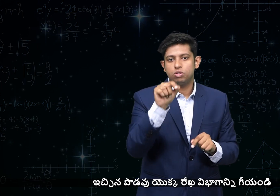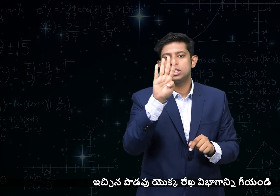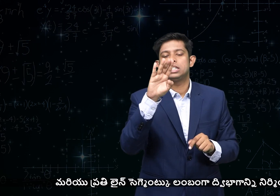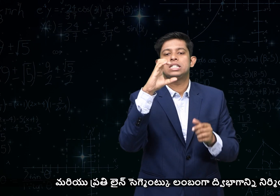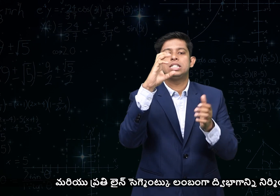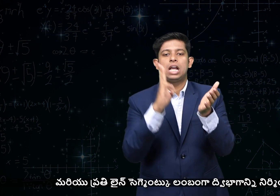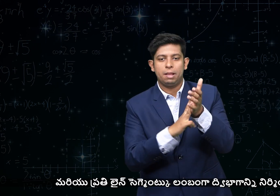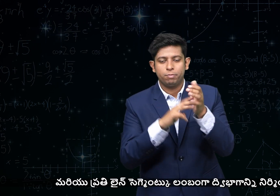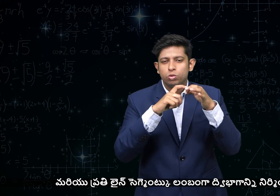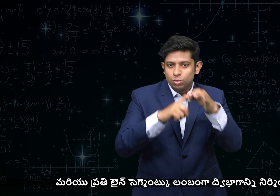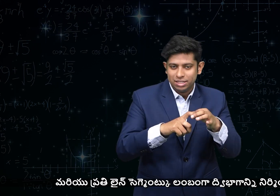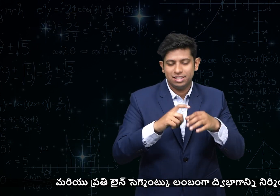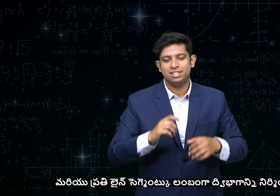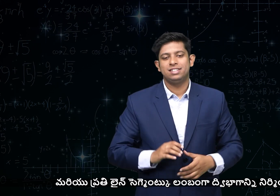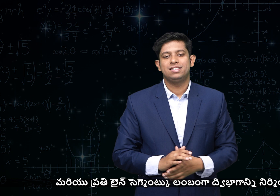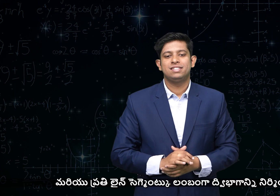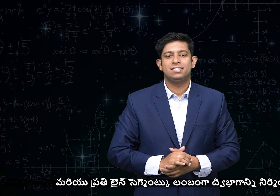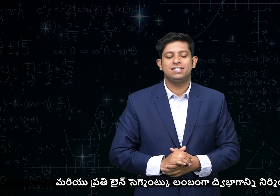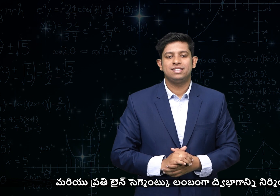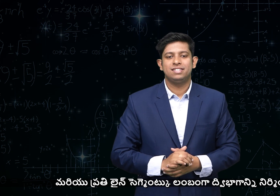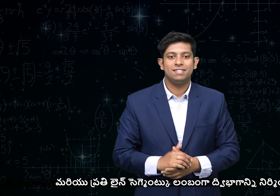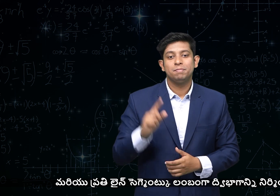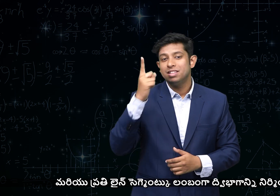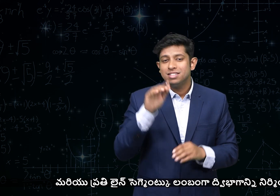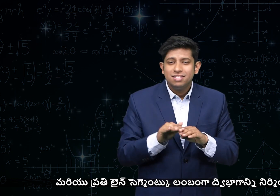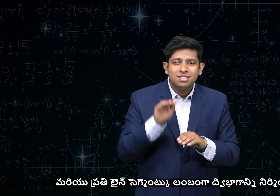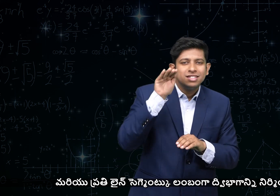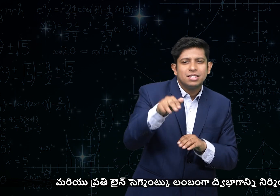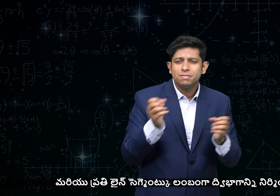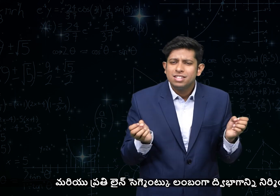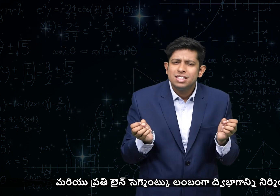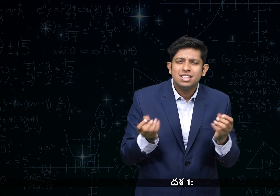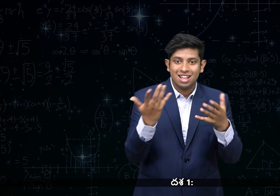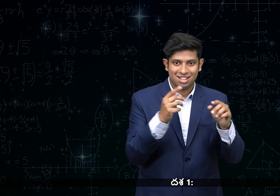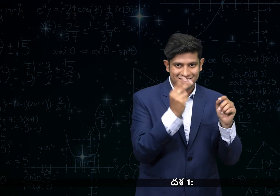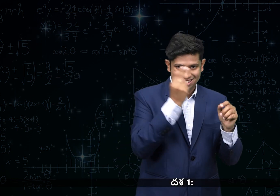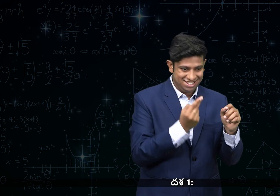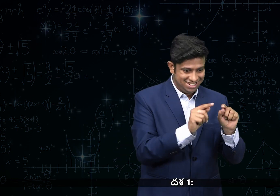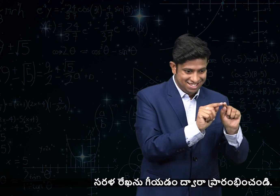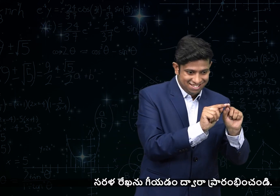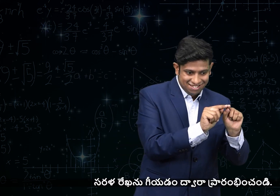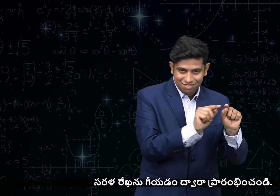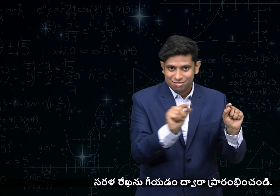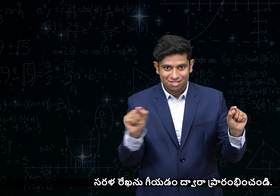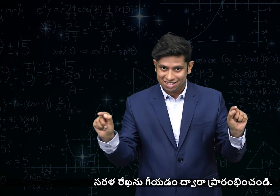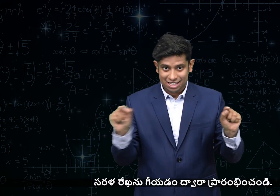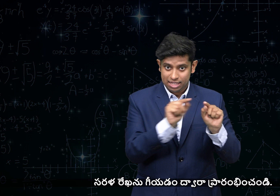గీయండి మరియు ప్రతి లైన్ సెగ్మెంట్ కు లంబంగా ద్విభాగాన్ని నిర్మించండి. దశ 1 సరళ రేఖను గీయడం